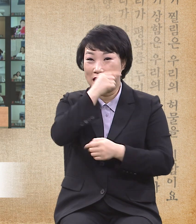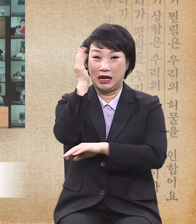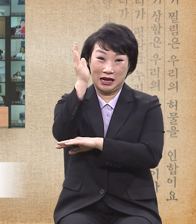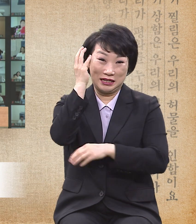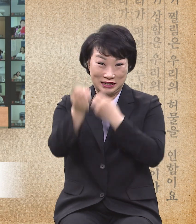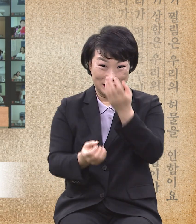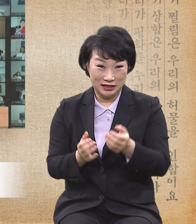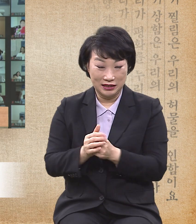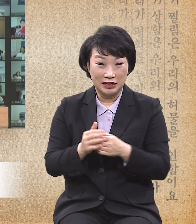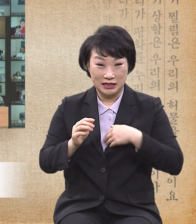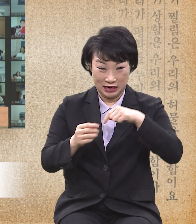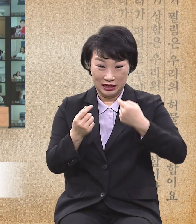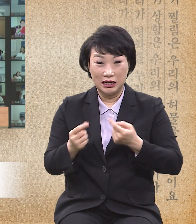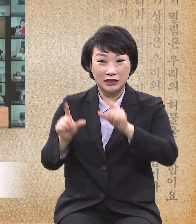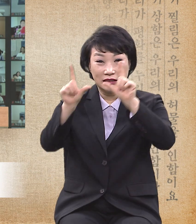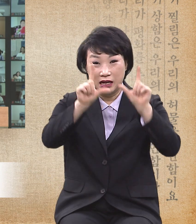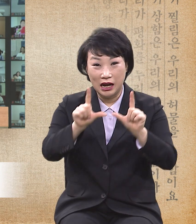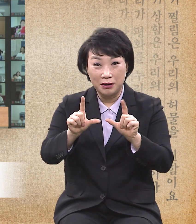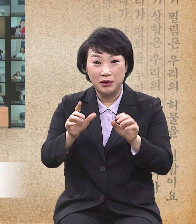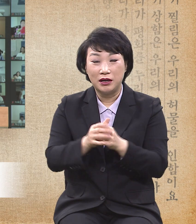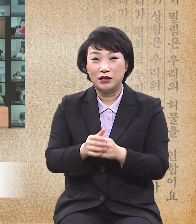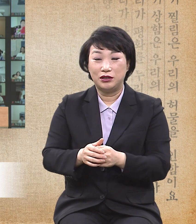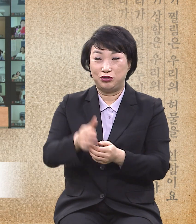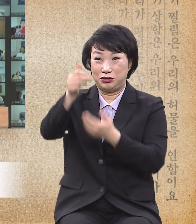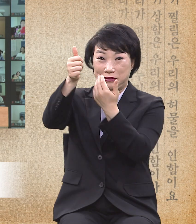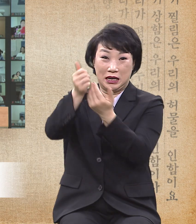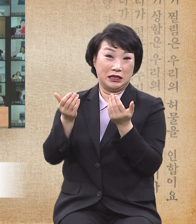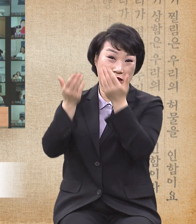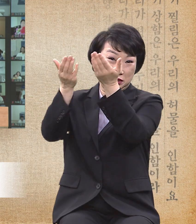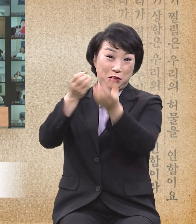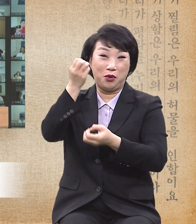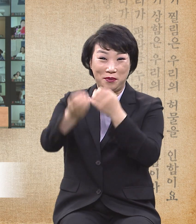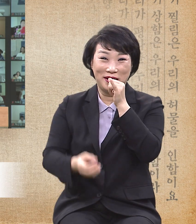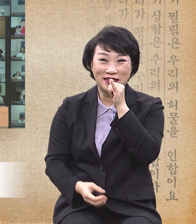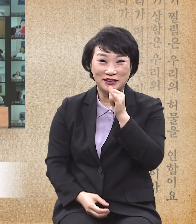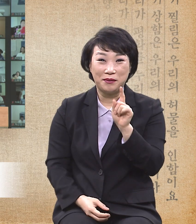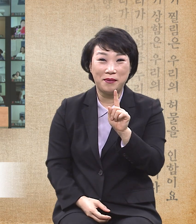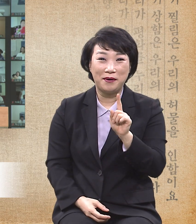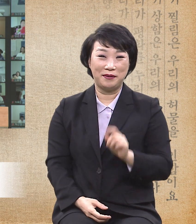간증으로 자기 삶을 통해서 주께 드림을 고백했어요.